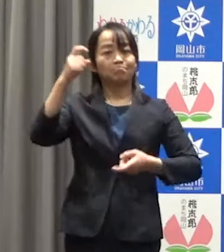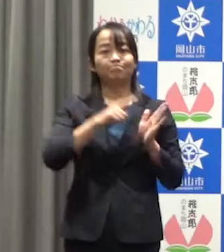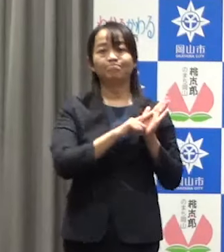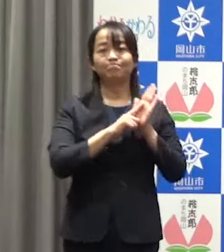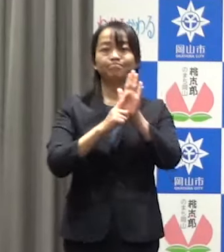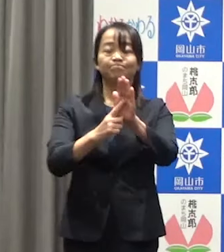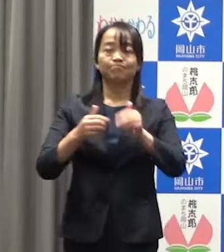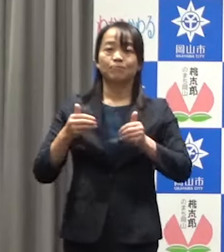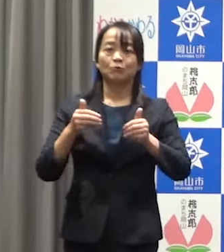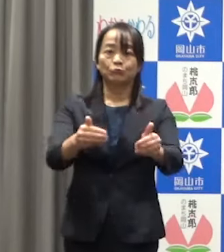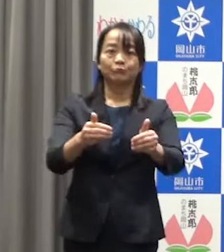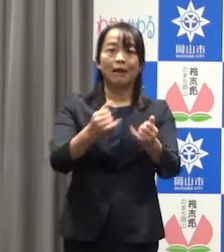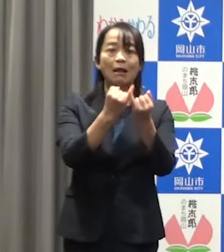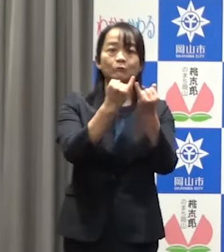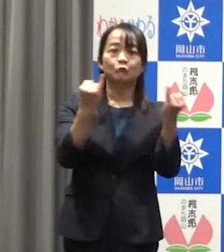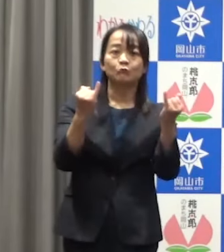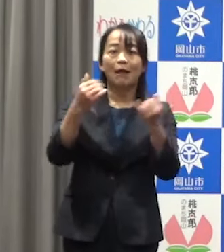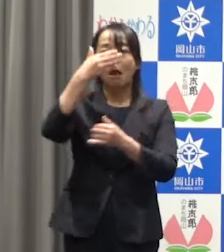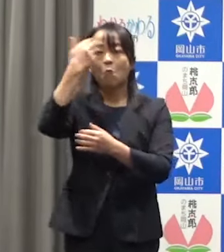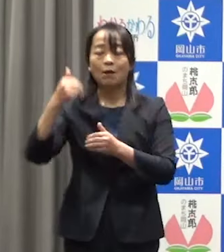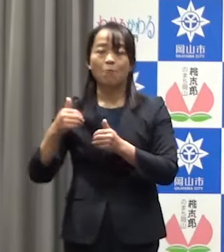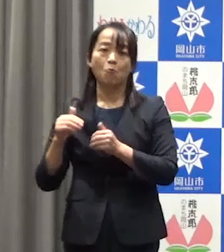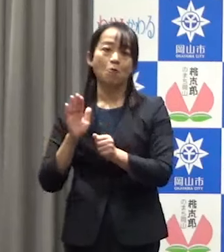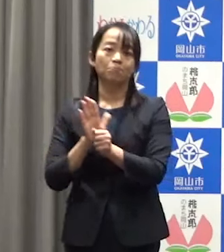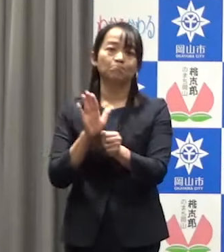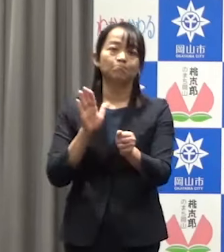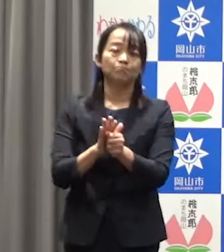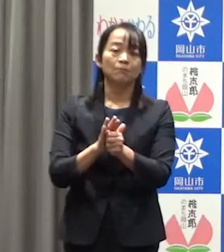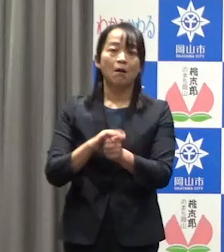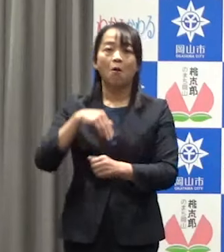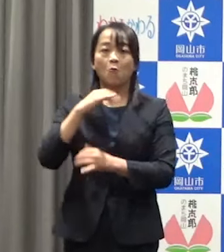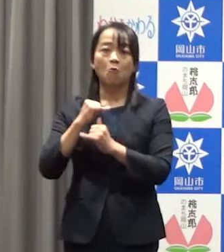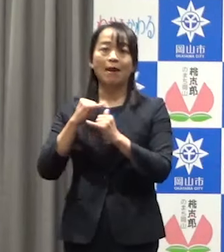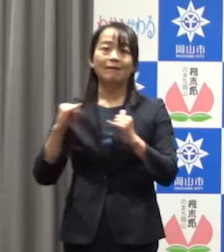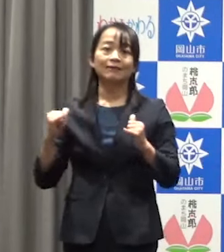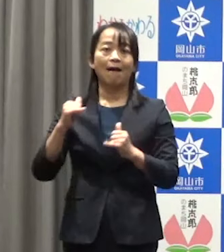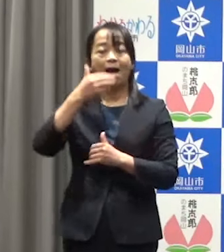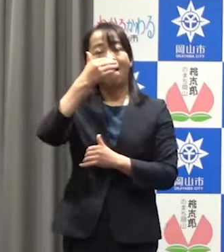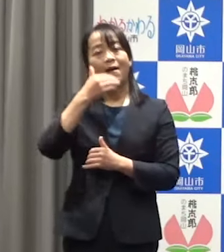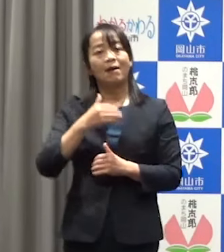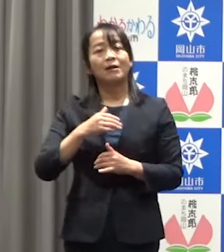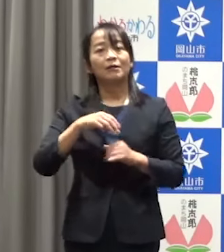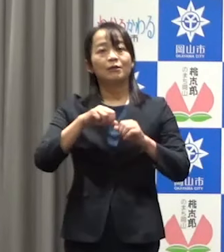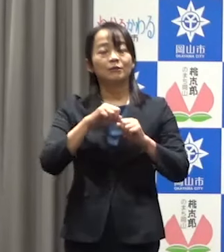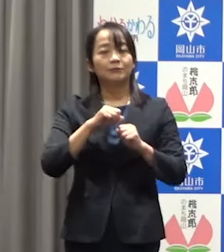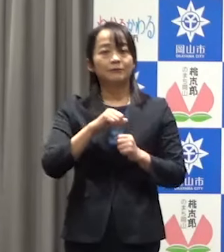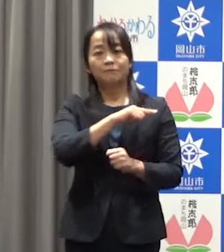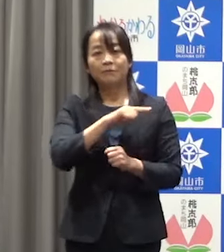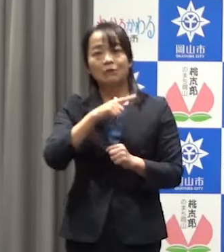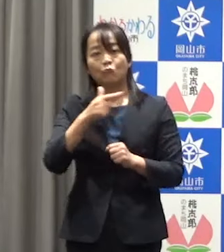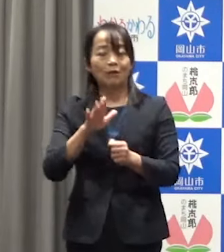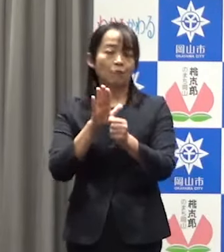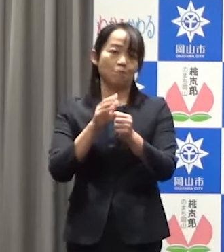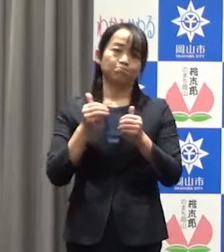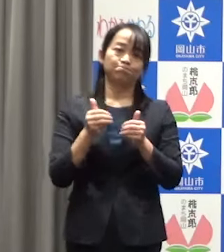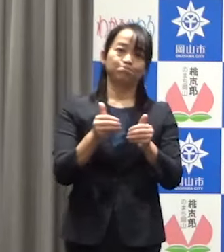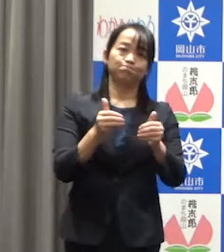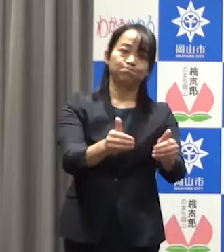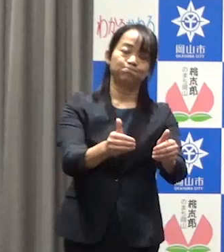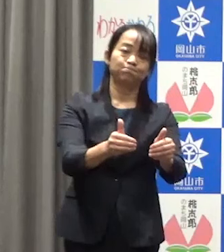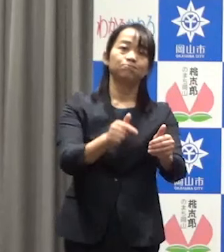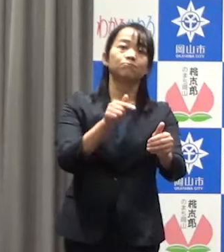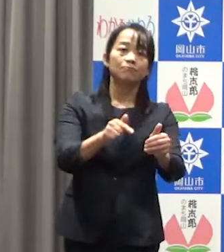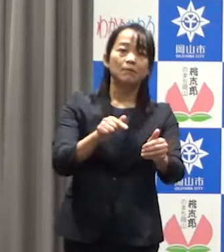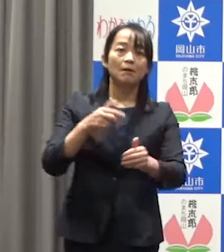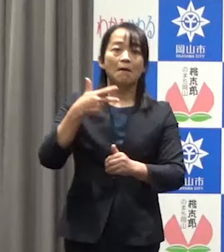者の活躍推進、高齢者、障害者への支援など、これまで市民の皆さんと共に取